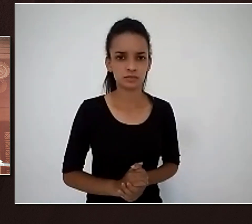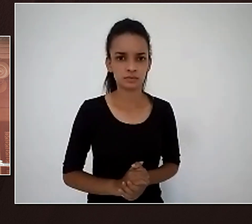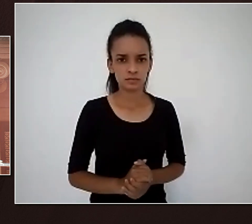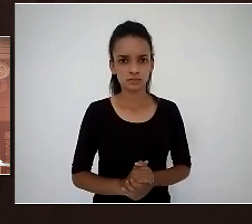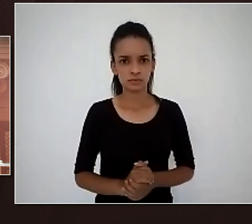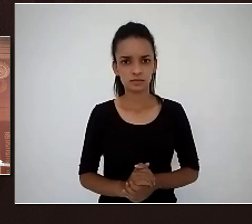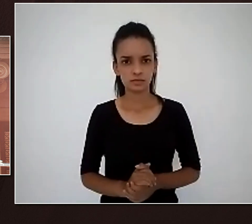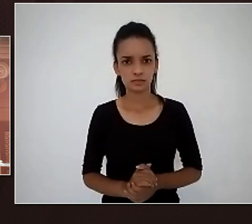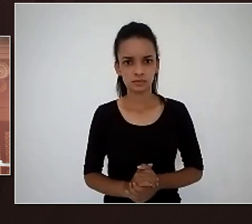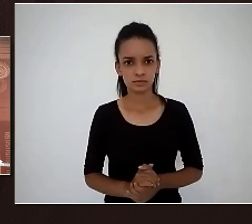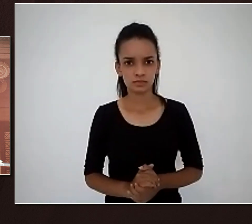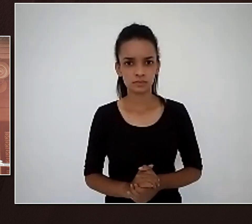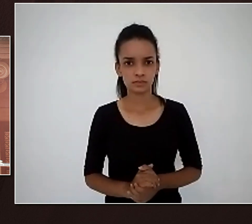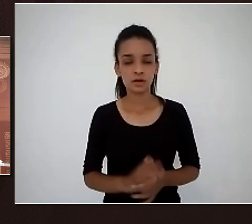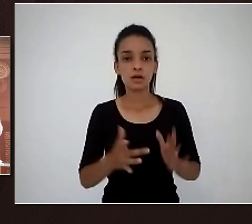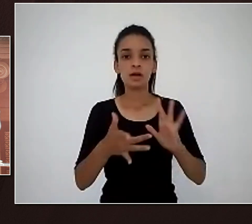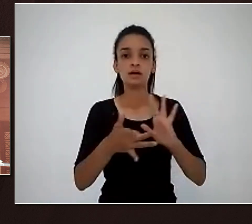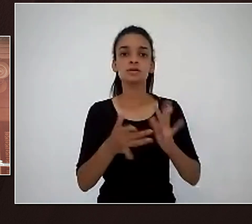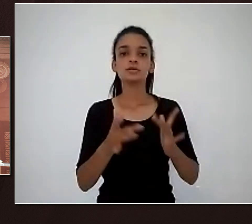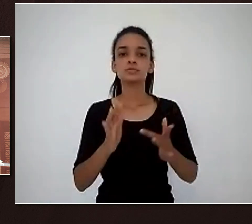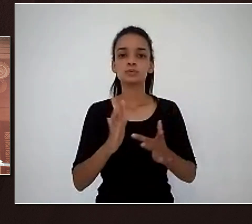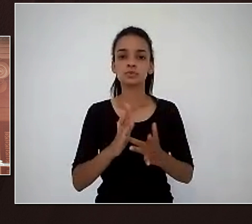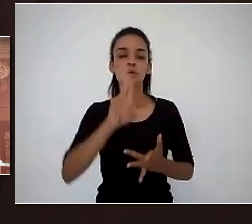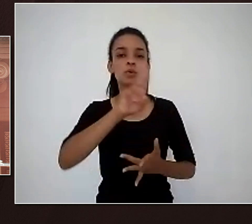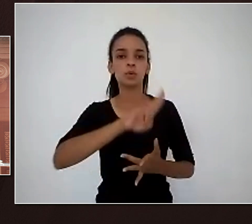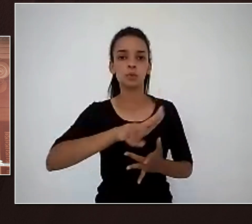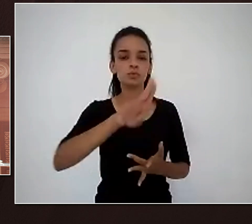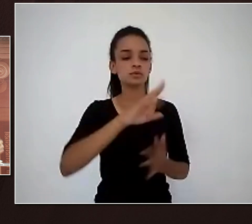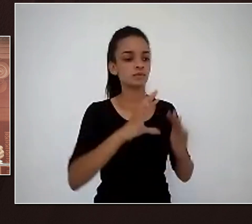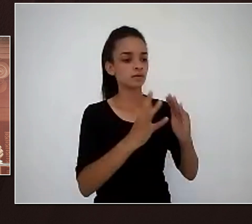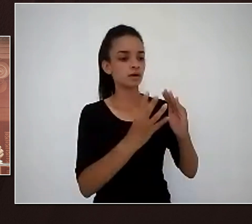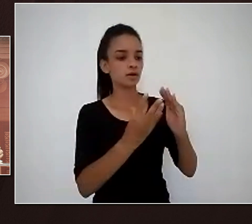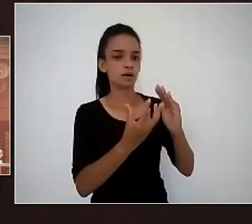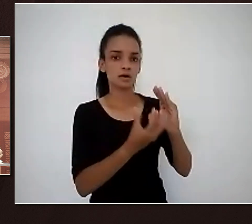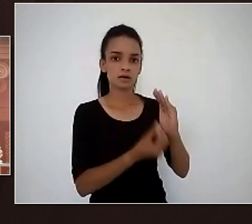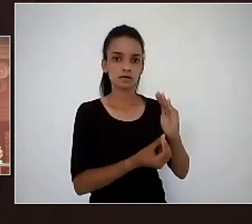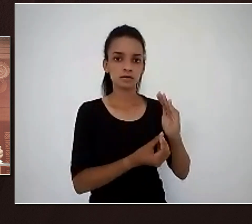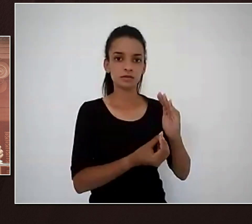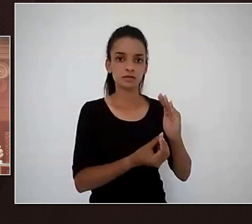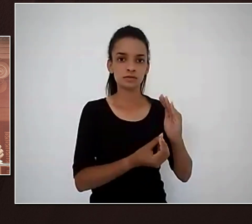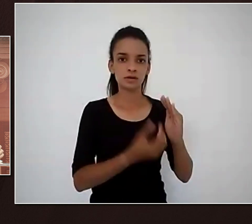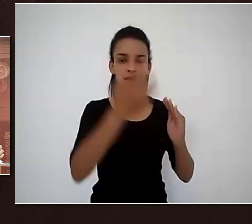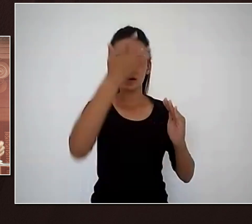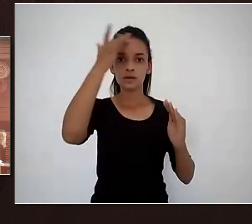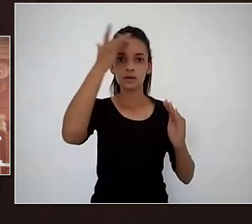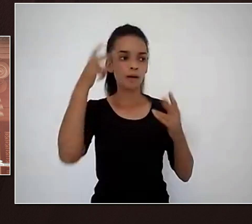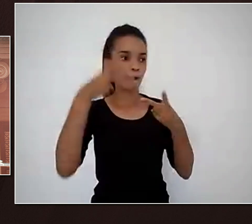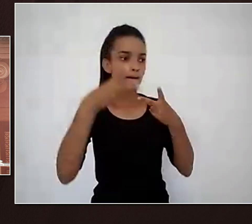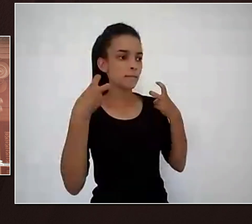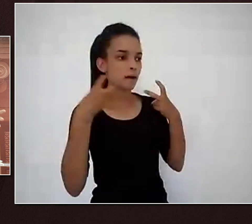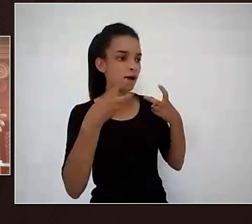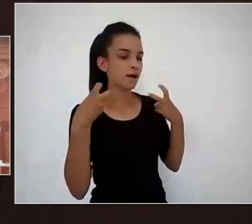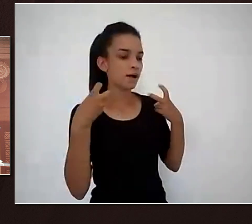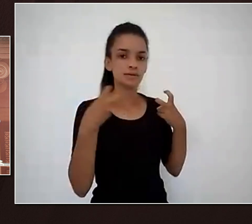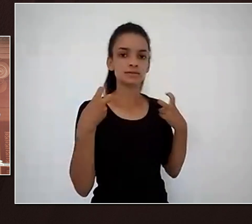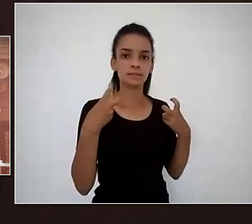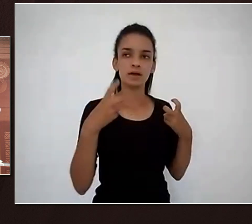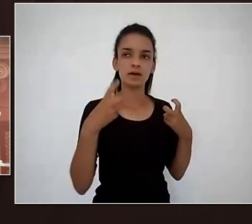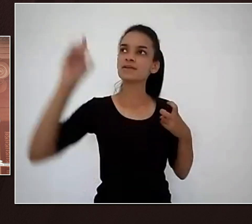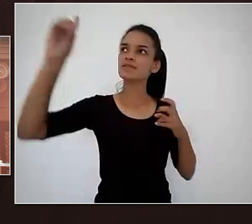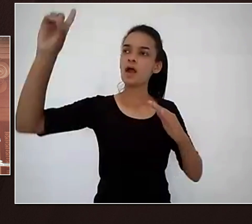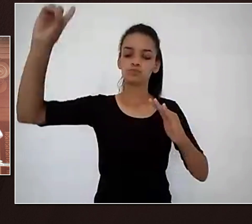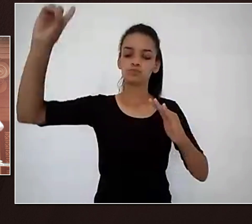igreja as pessoas vão de fato ver Deus está no meio de vocês, né? Então, por isso que muitas pessoas, depois